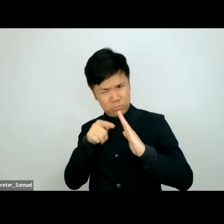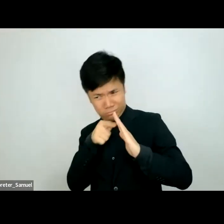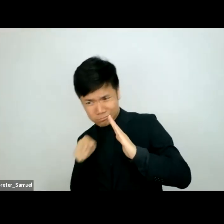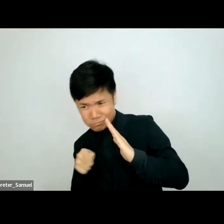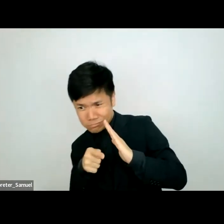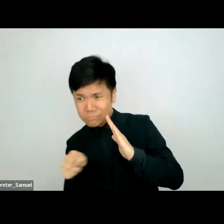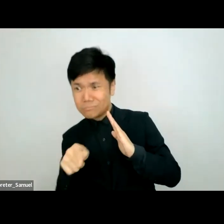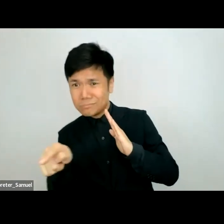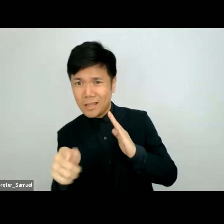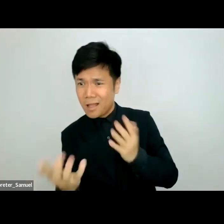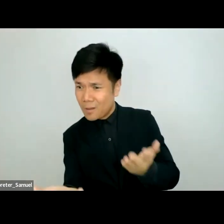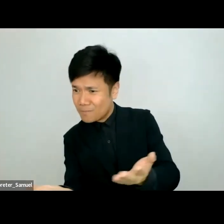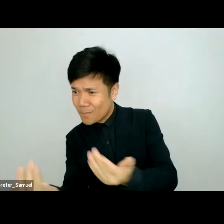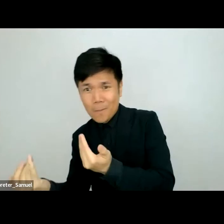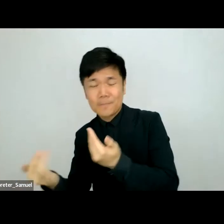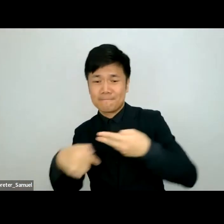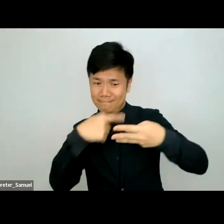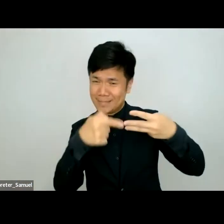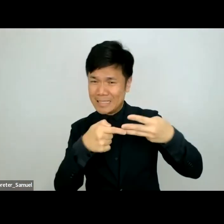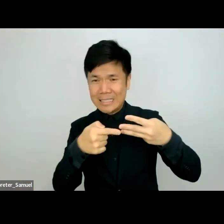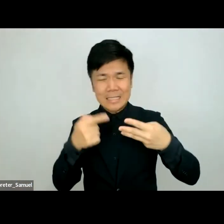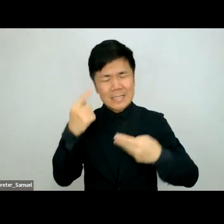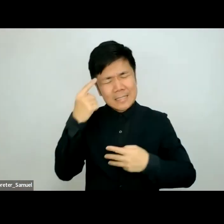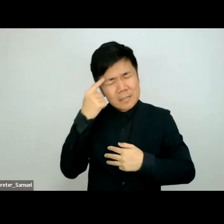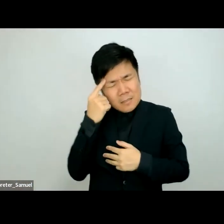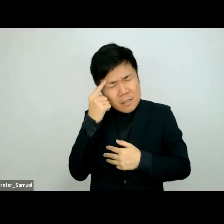sont très éloignés, et aussi les questions